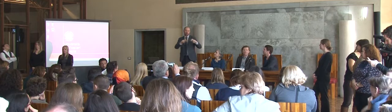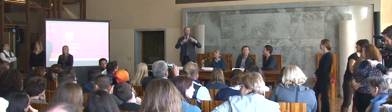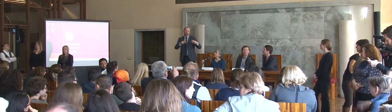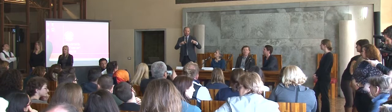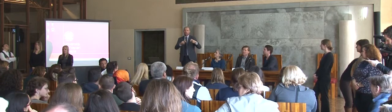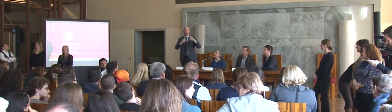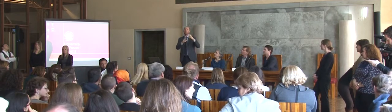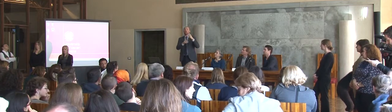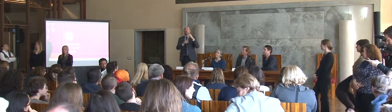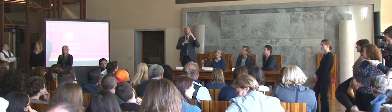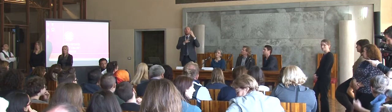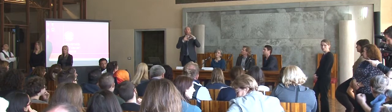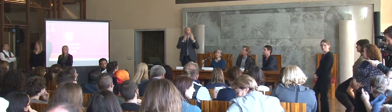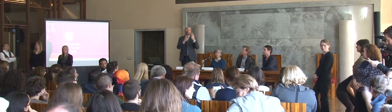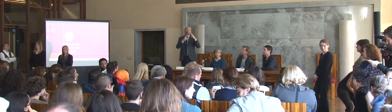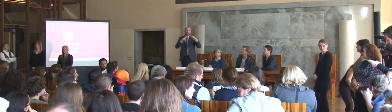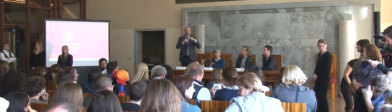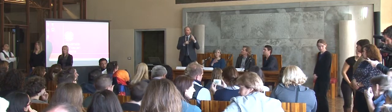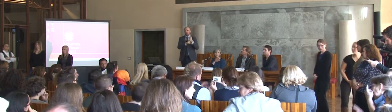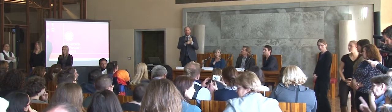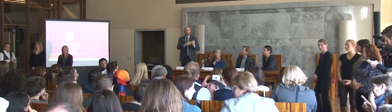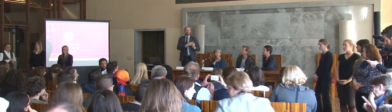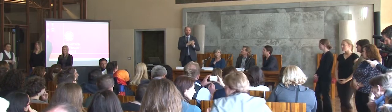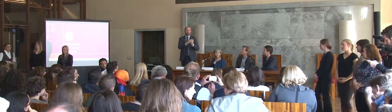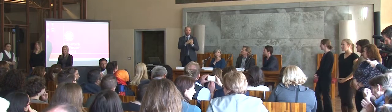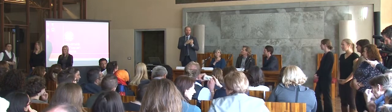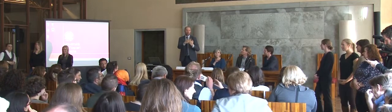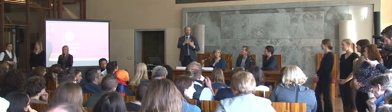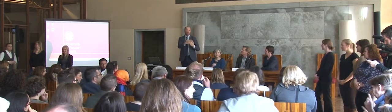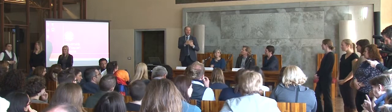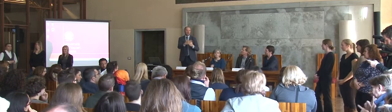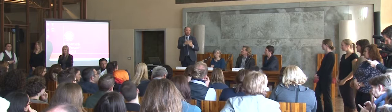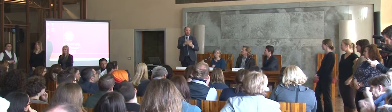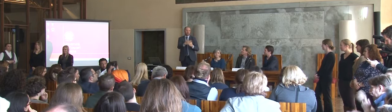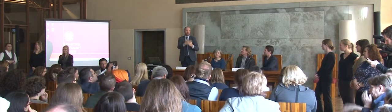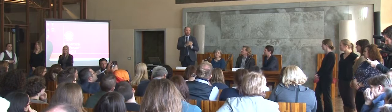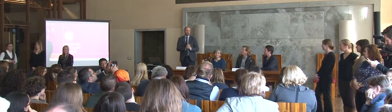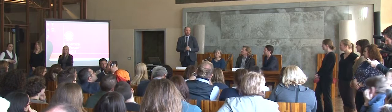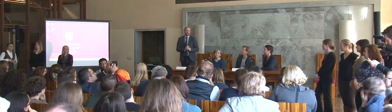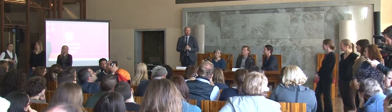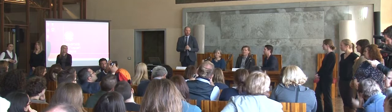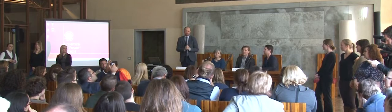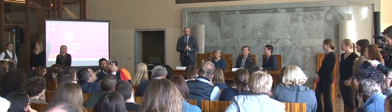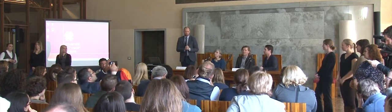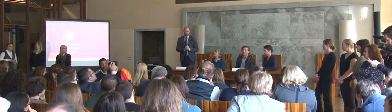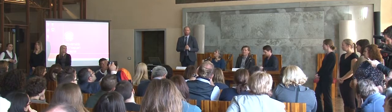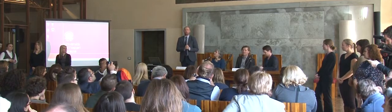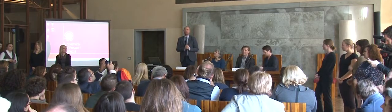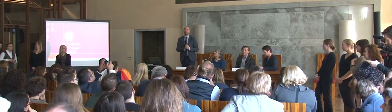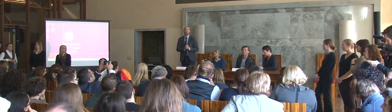altre, e quindi si ricollega poi anche al mondo della ricerca. Il mondo della ricerca deve assolutamente dimostrare il suo